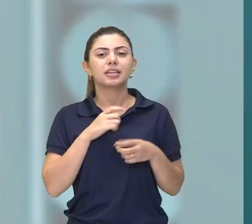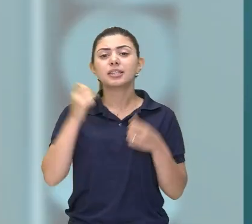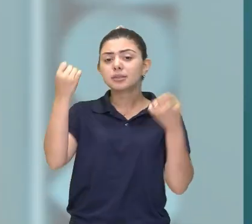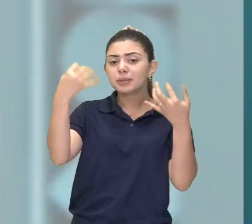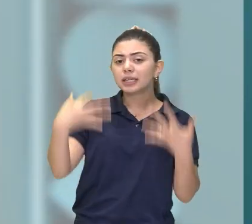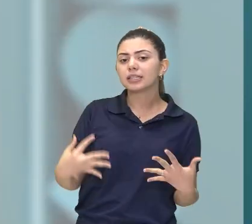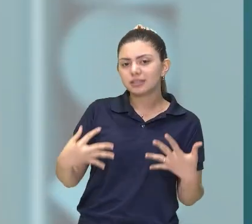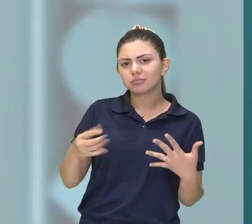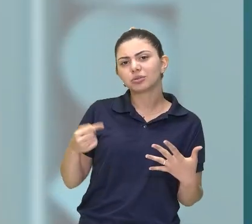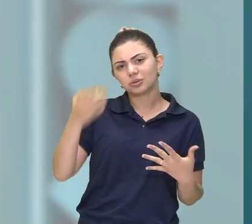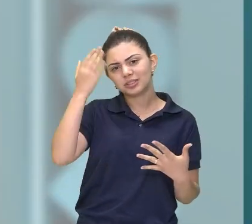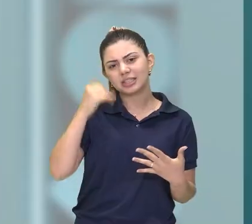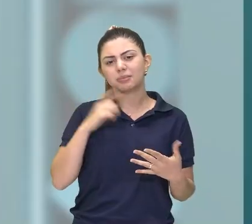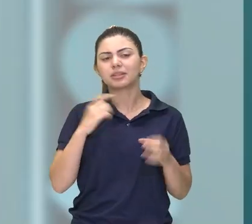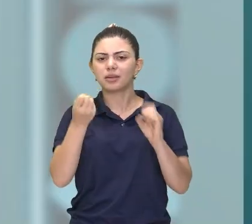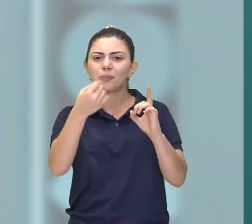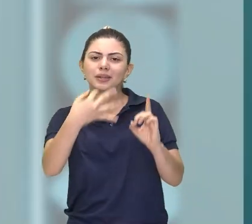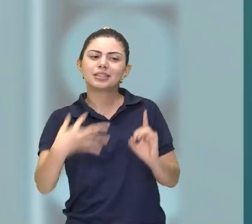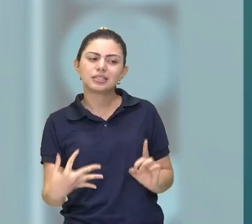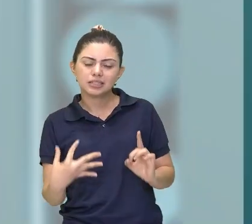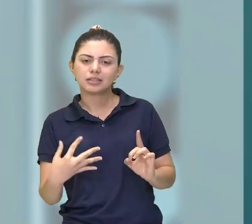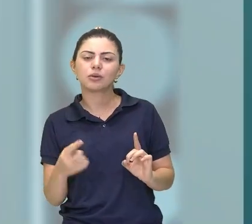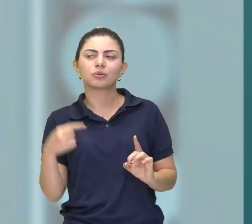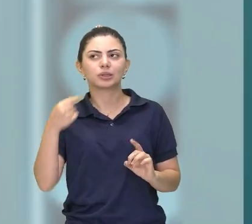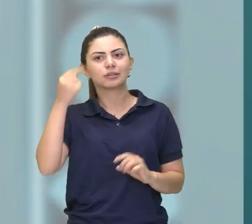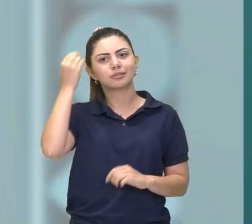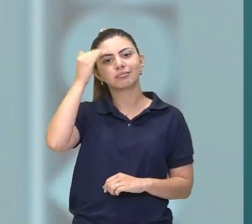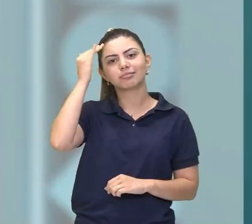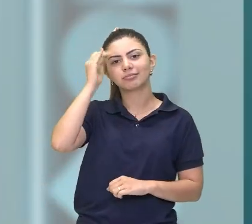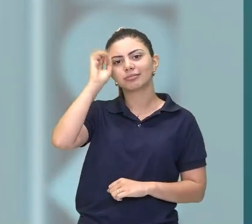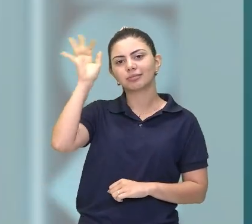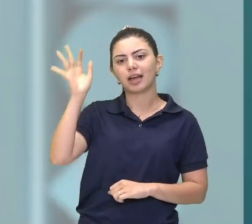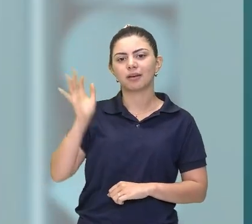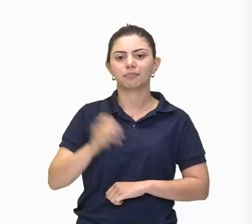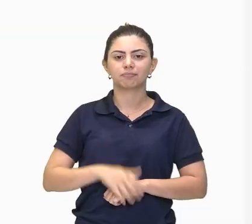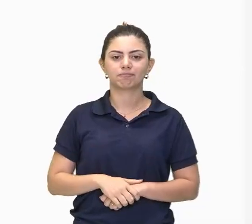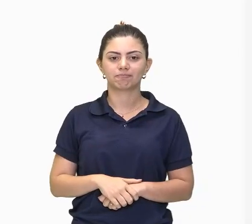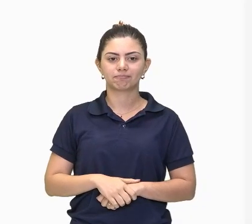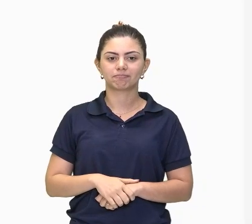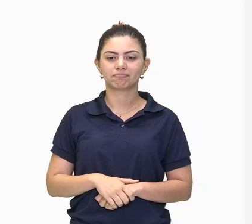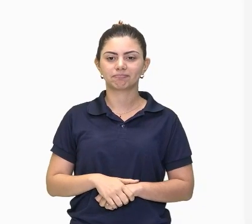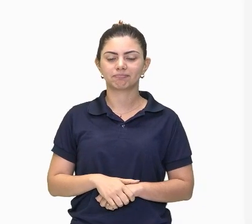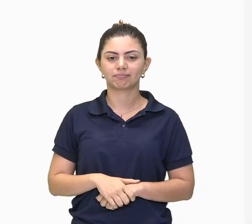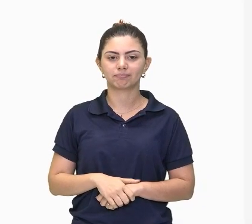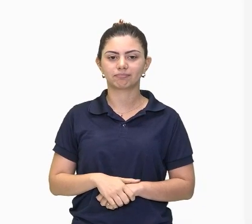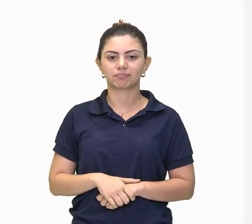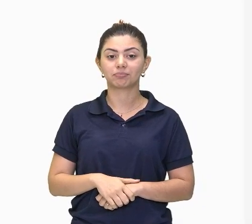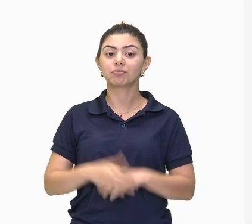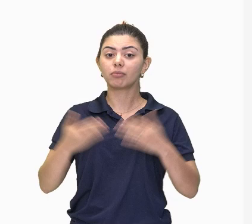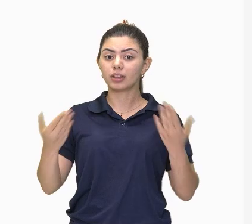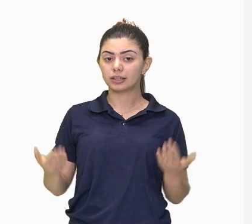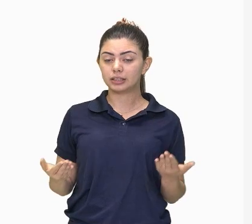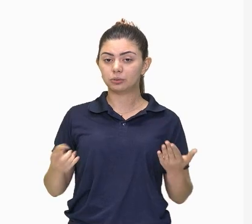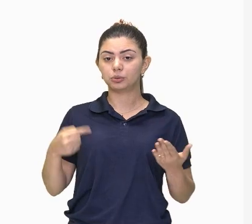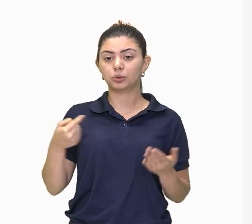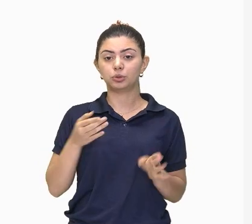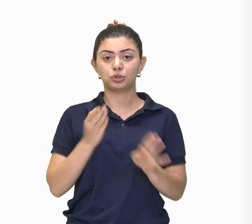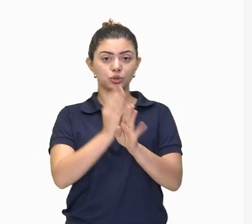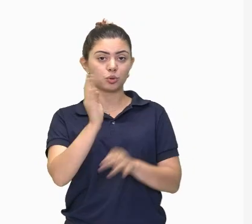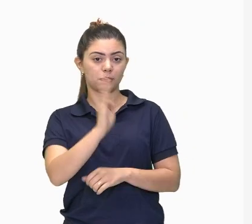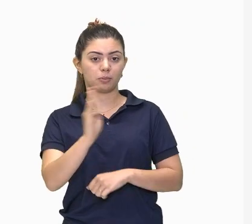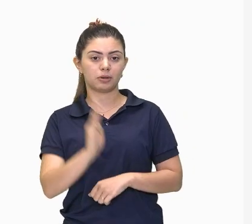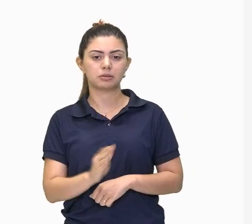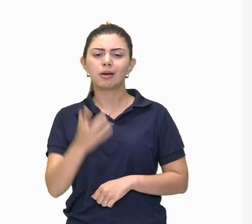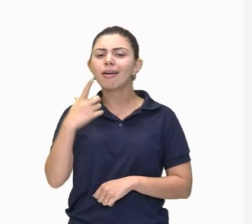com certeza eu vou fazer uma descrição para que fique melhor ilustrado. Vamos lá. Então, no descobrimento do Brasil,